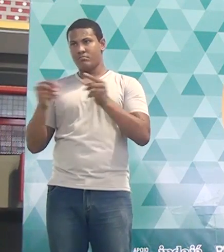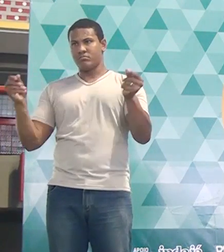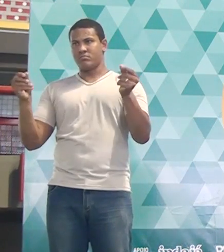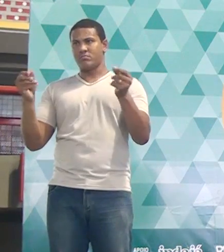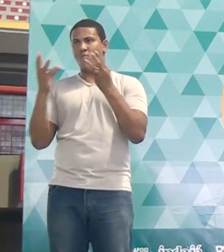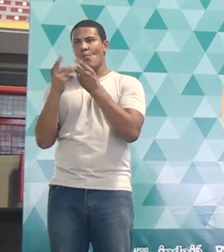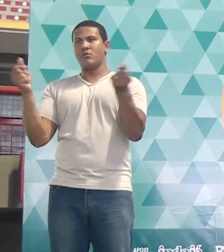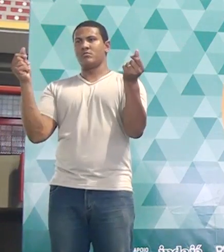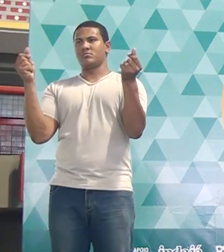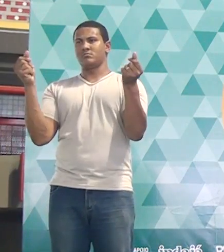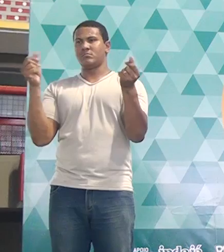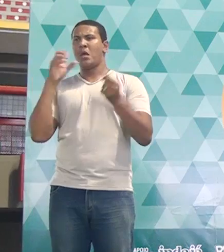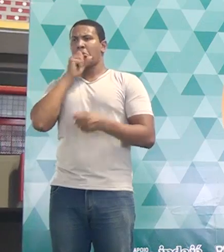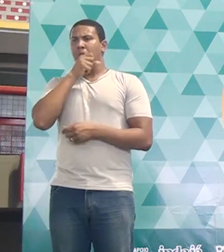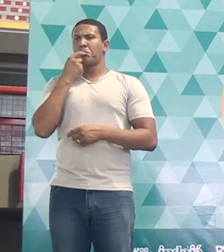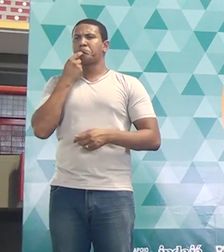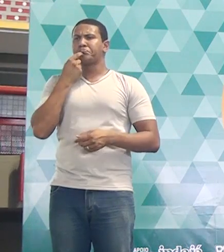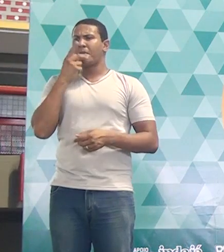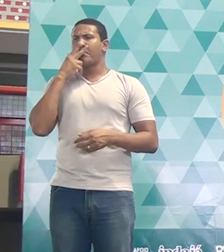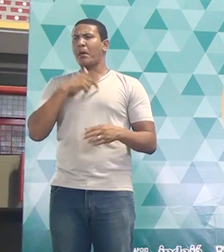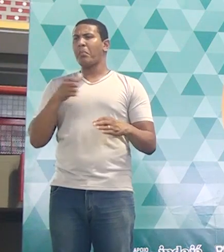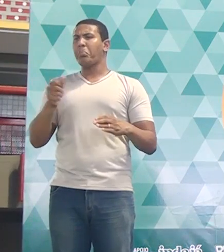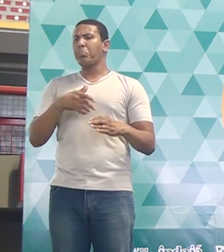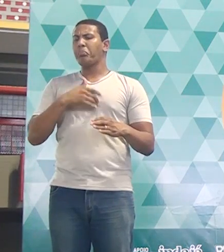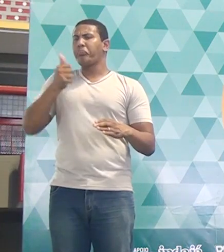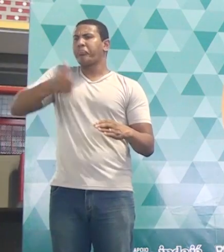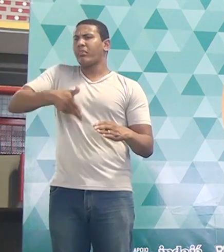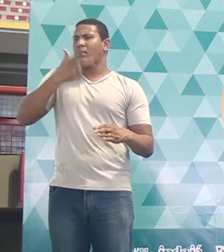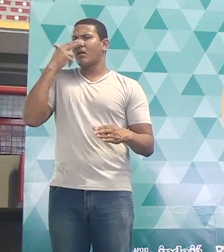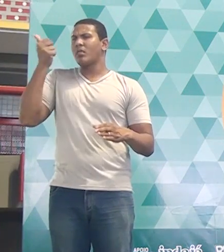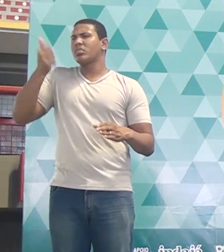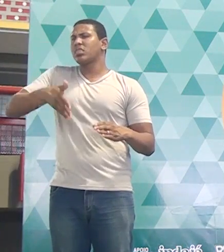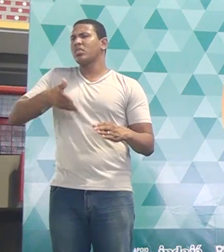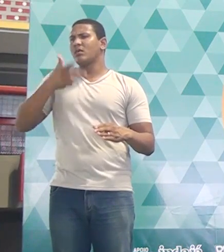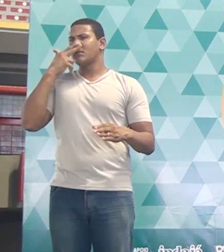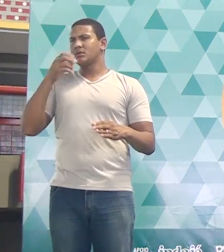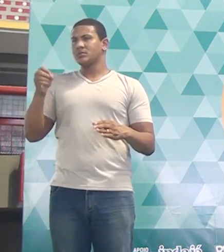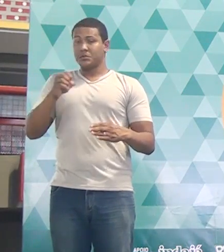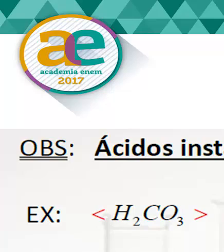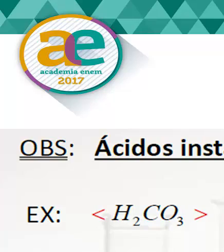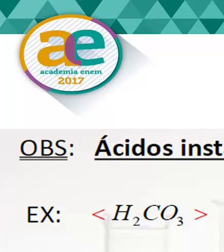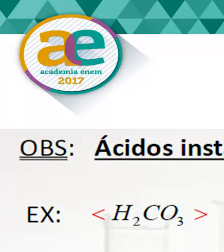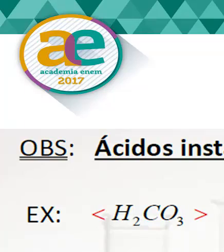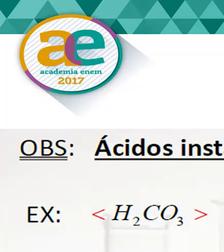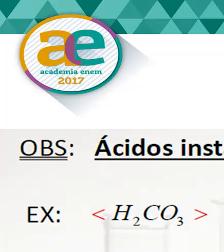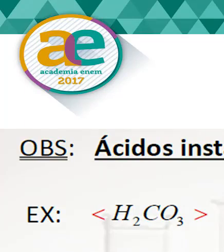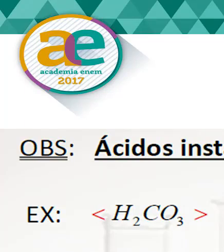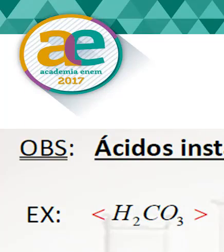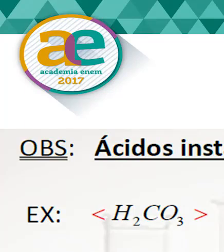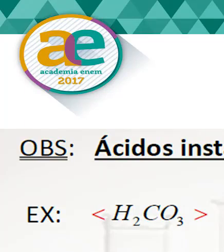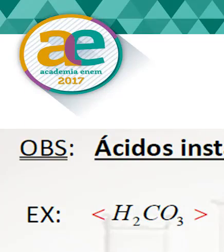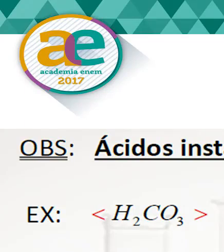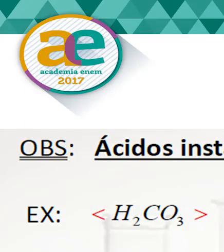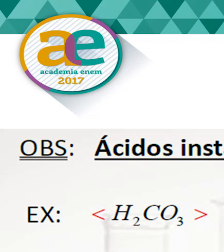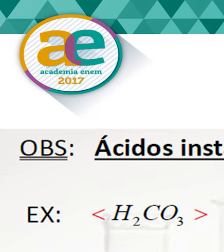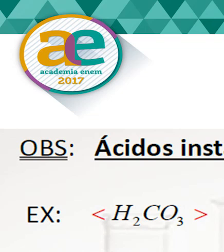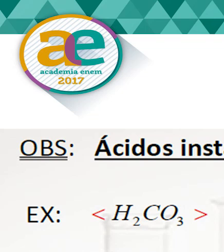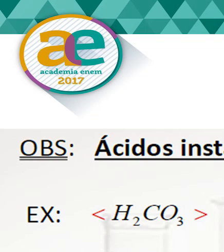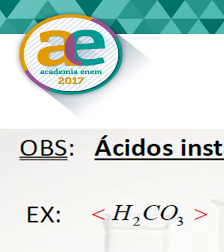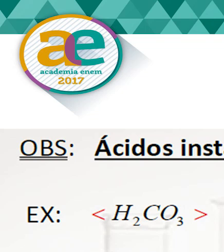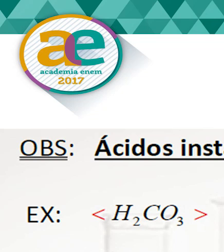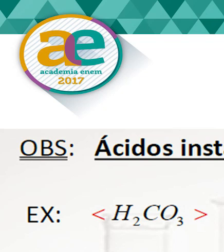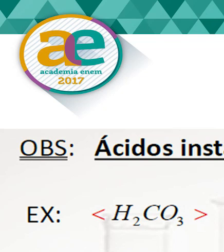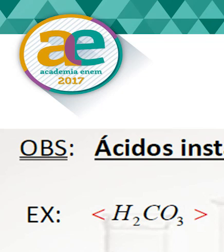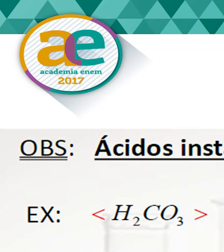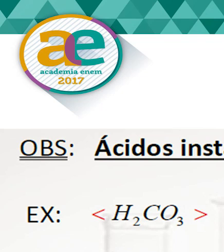importante, um mais ou menos, e o outro, importância 0 para a prova, quase não cai. O mais importante, ácido carbônico,